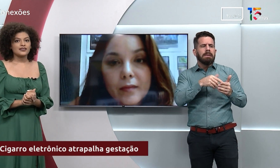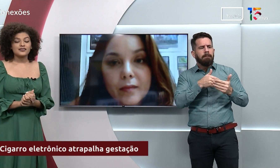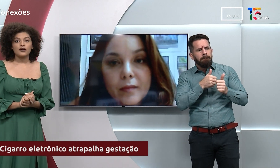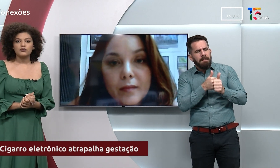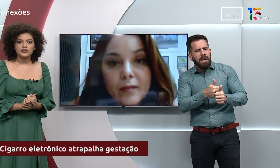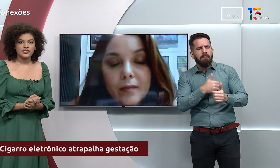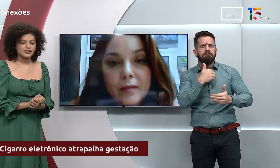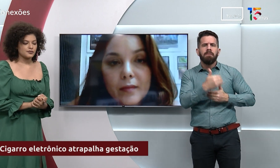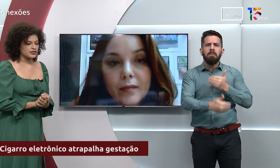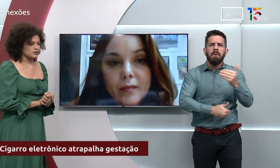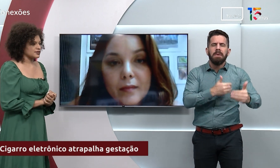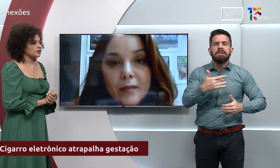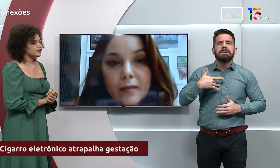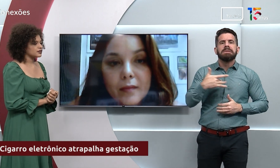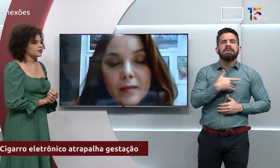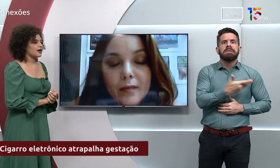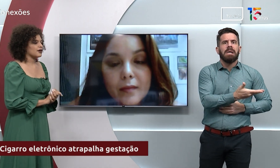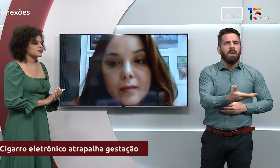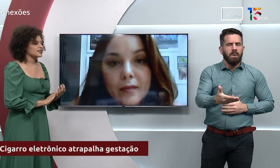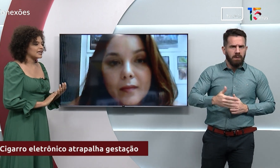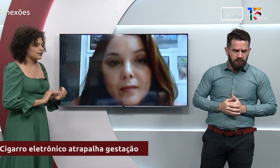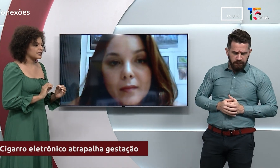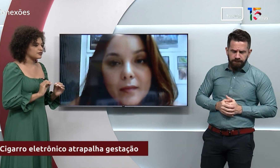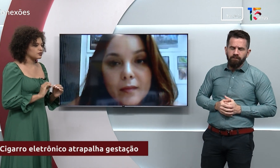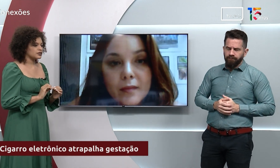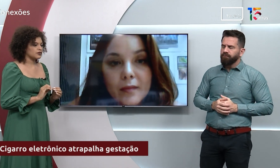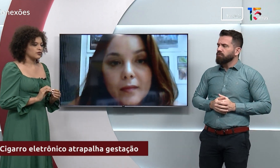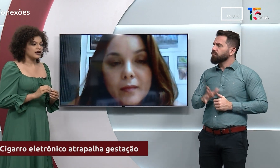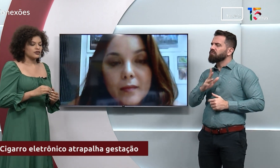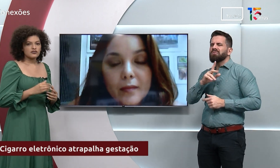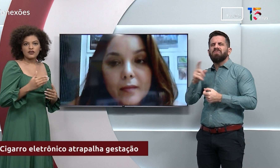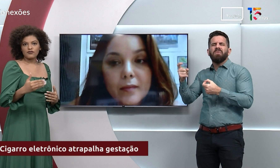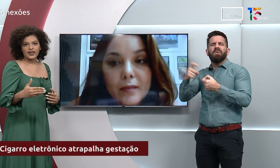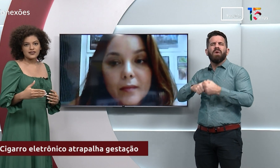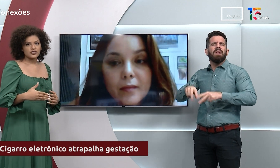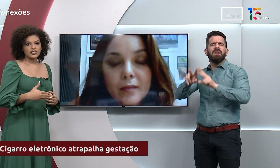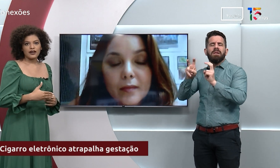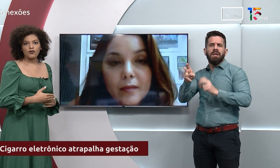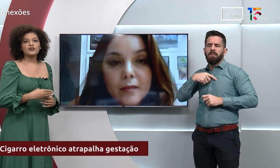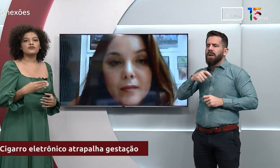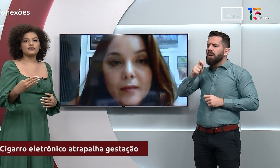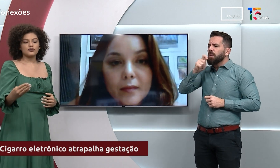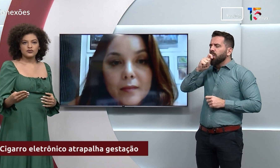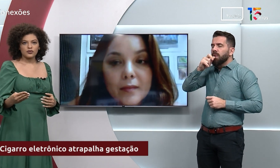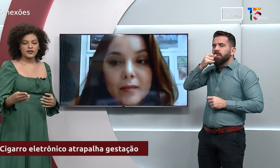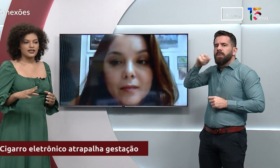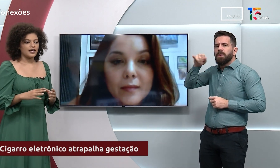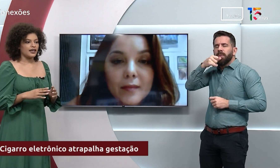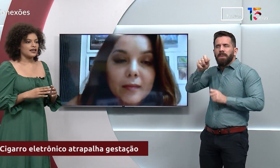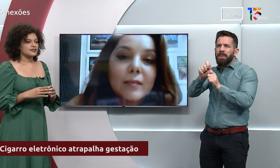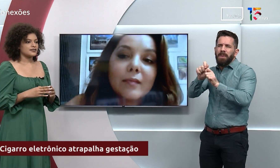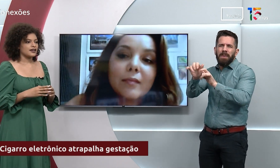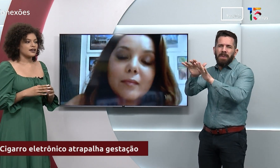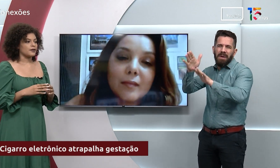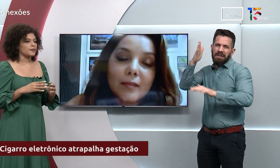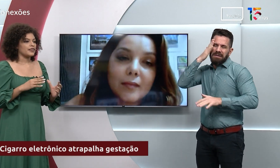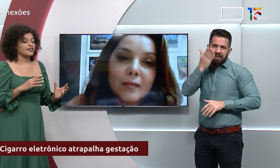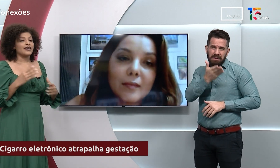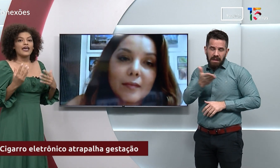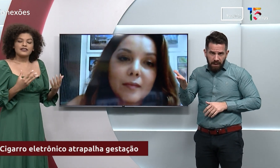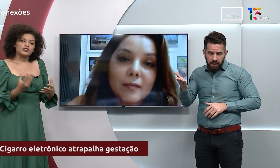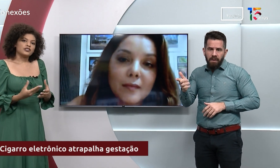Doutor, então com certeza nos próximos anos a gente vai ter mais informações sobre os efeitos nesses bebês que